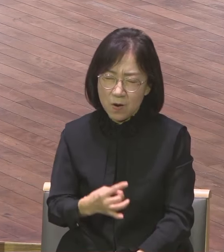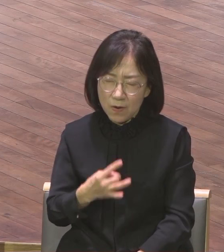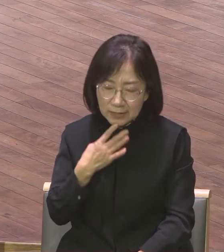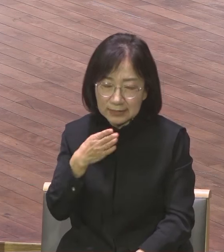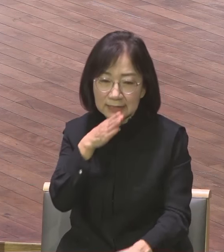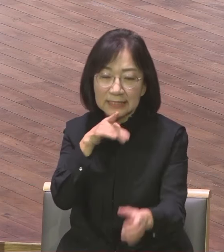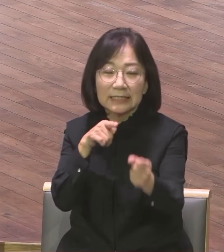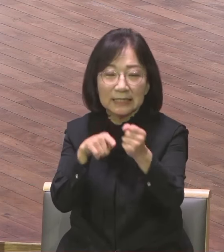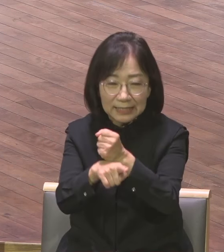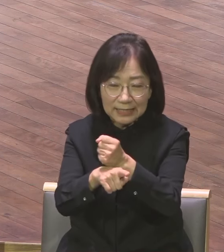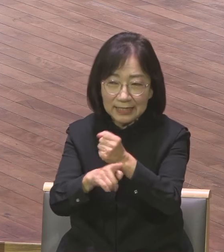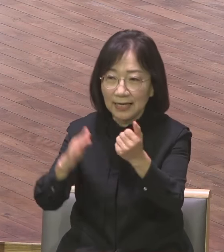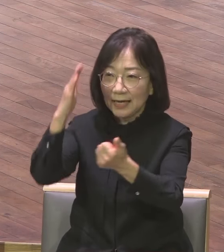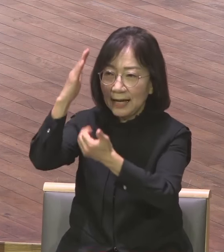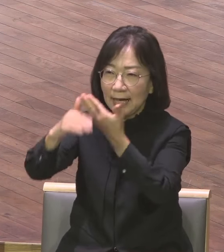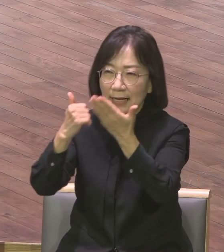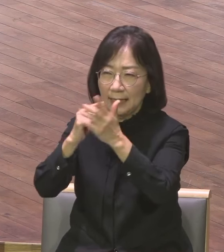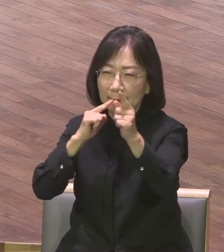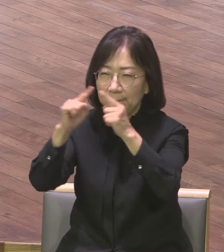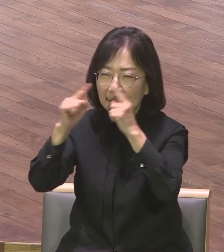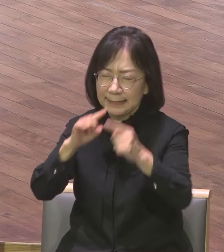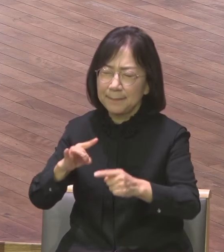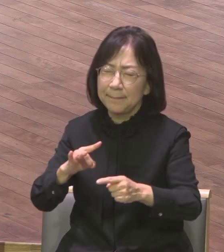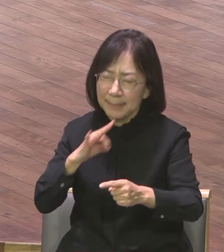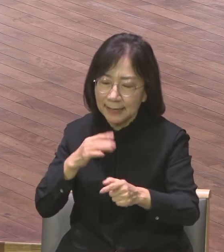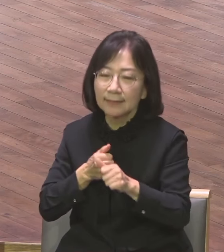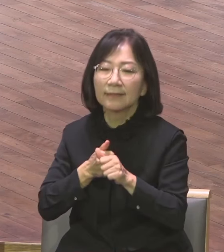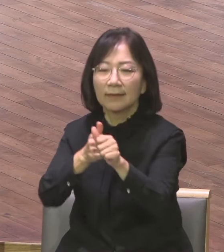말씀에만 반응하는 삶을